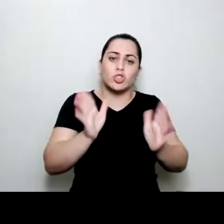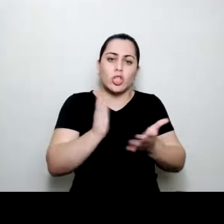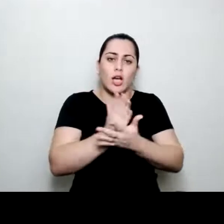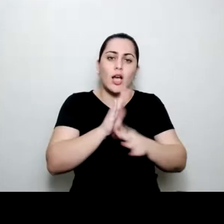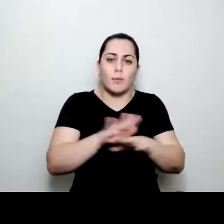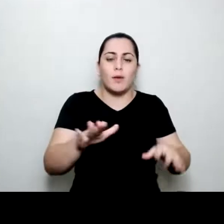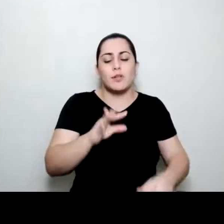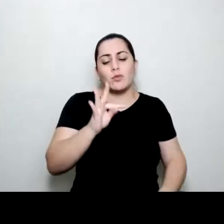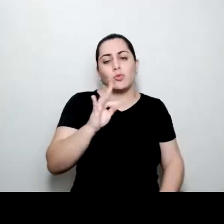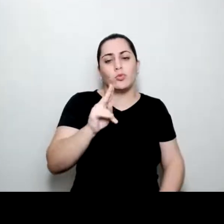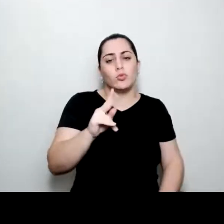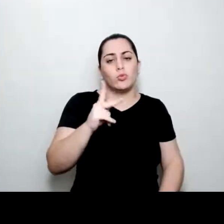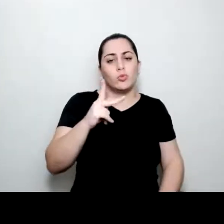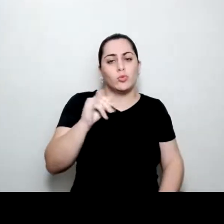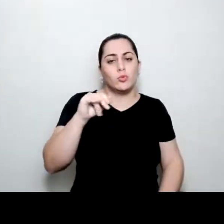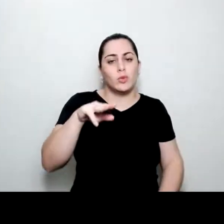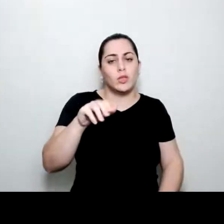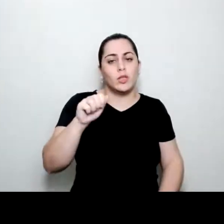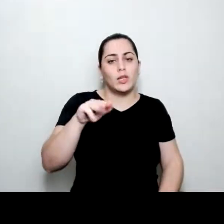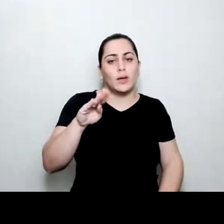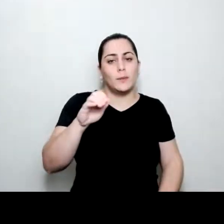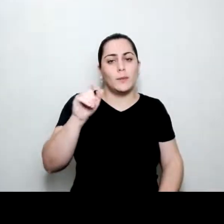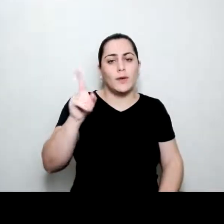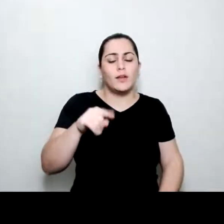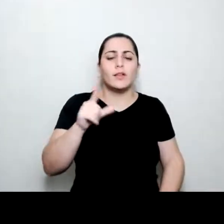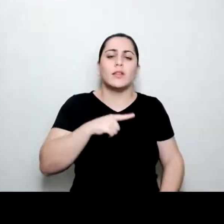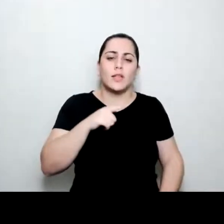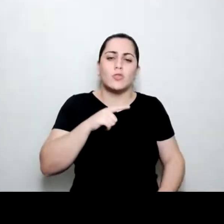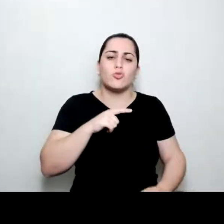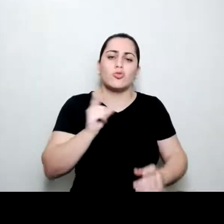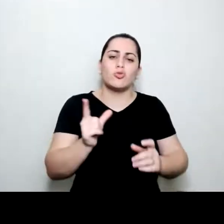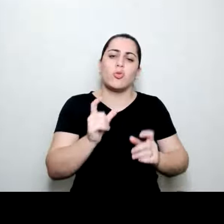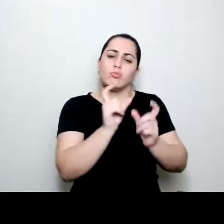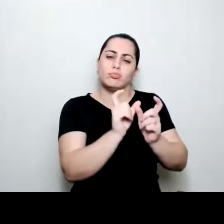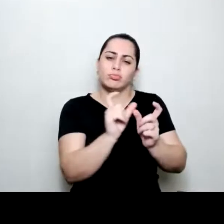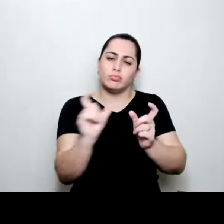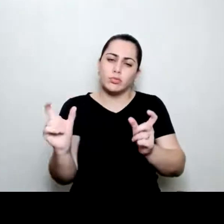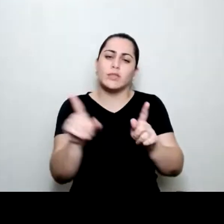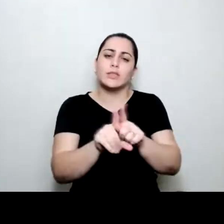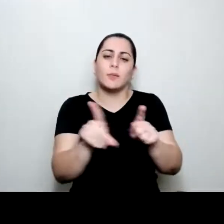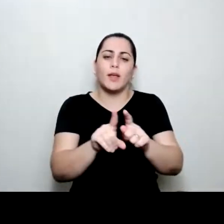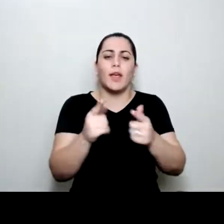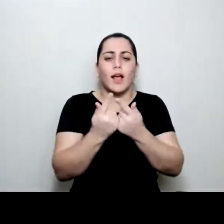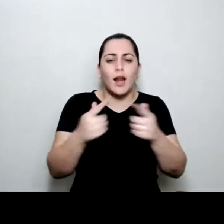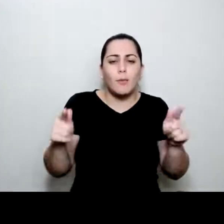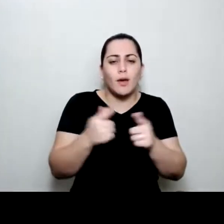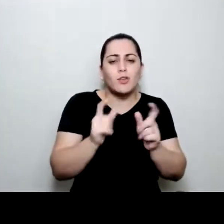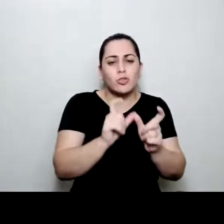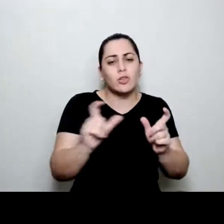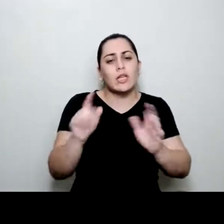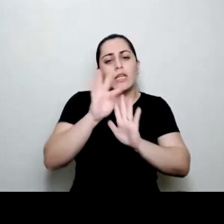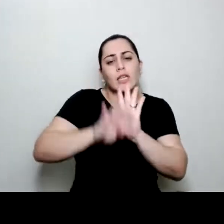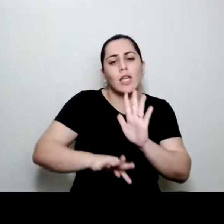como o tupinambá, são justamente os vocabulários, esboços gramaticais e esses textos